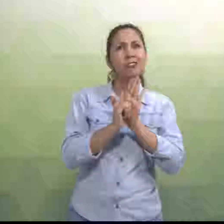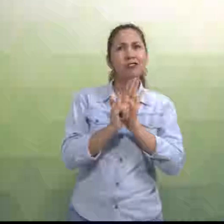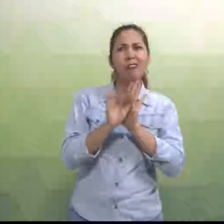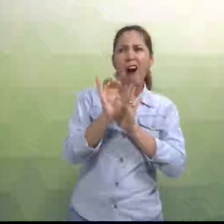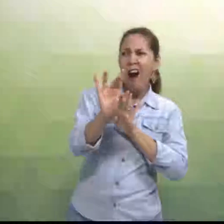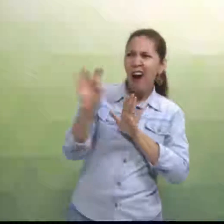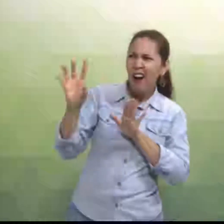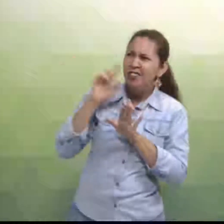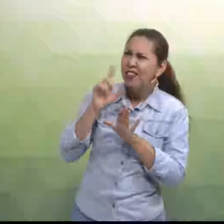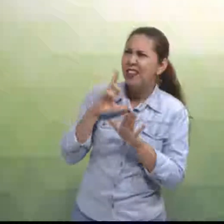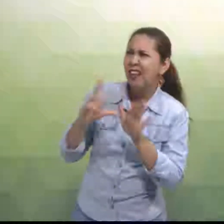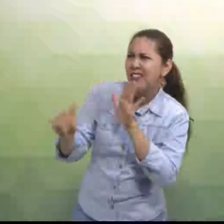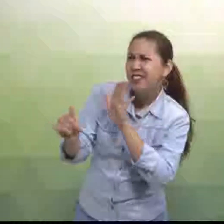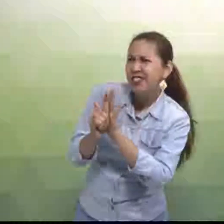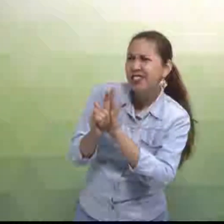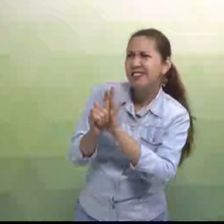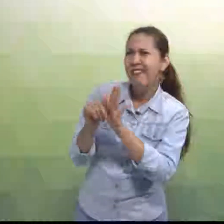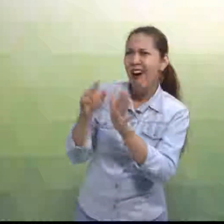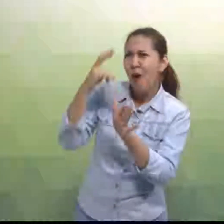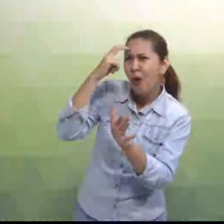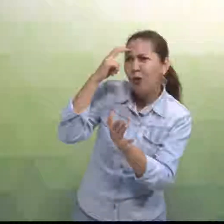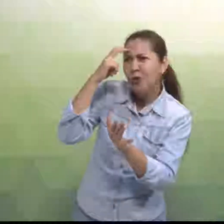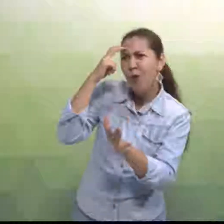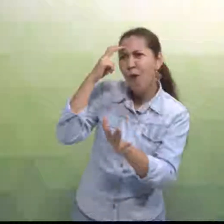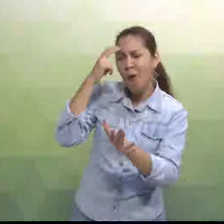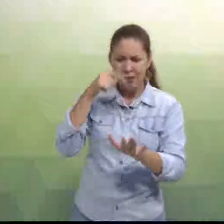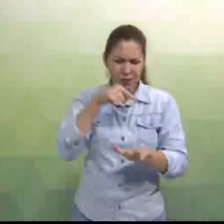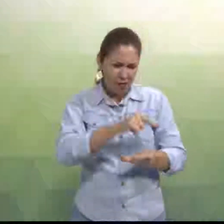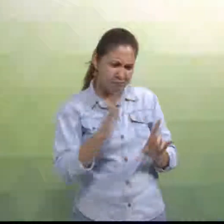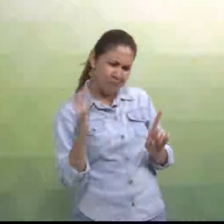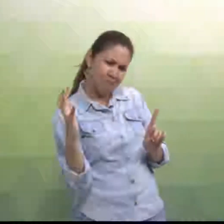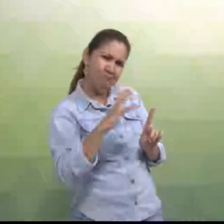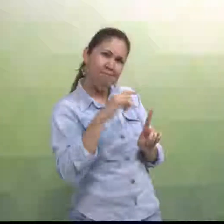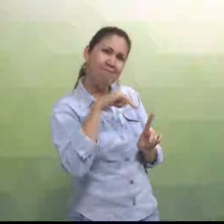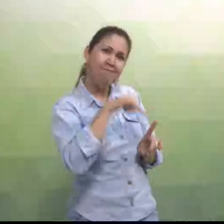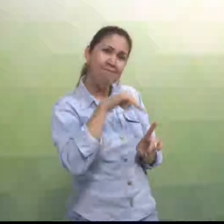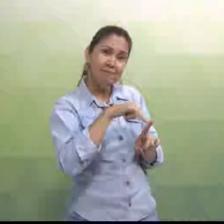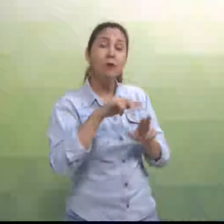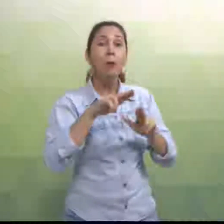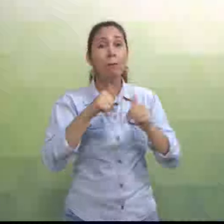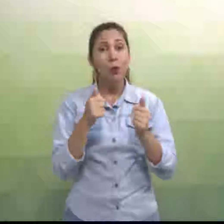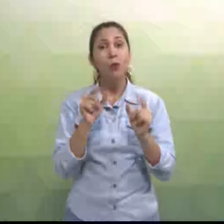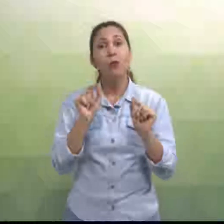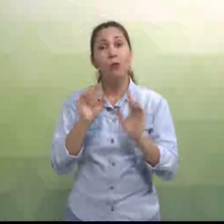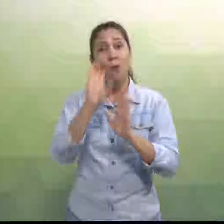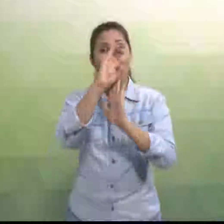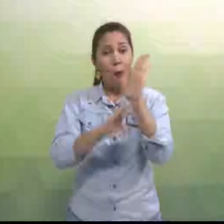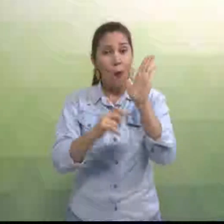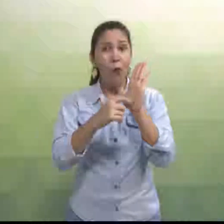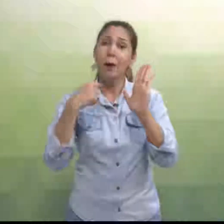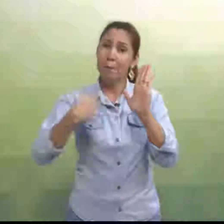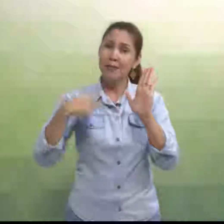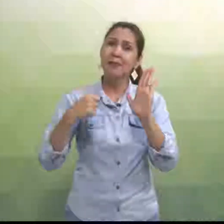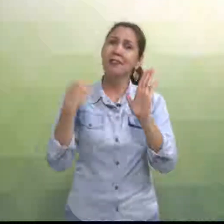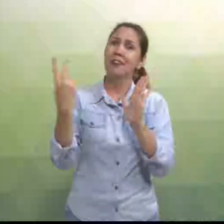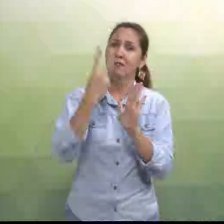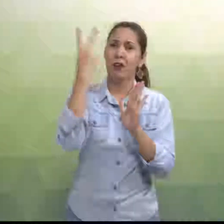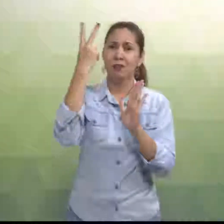Os surdos têm uma identidade, uma cultura. Então, essa identidade e sua cultura vai influenciar esse surdo. Então, isso deve